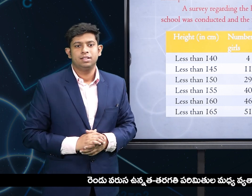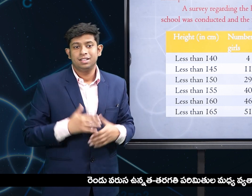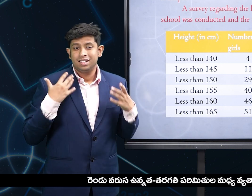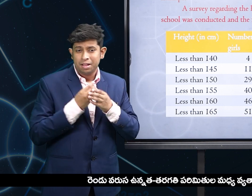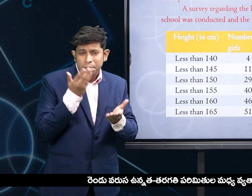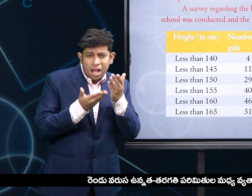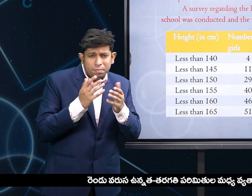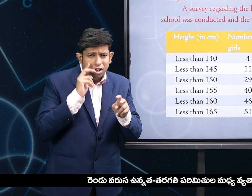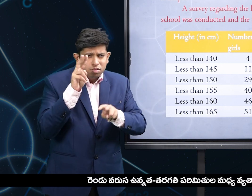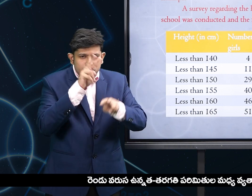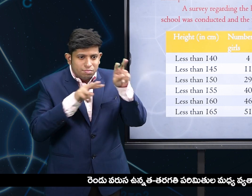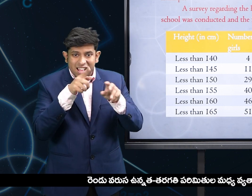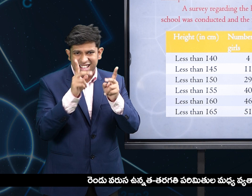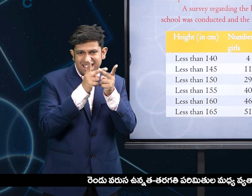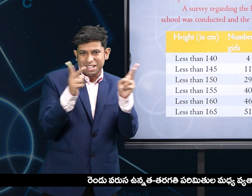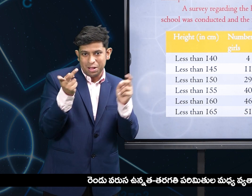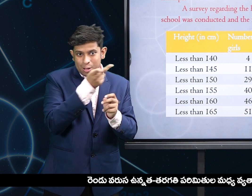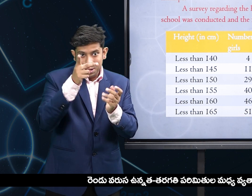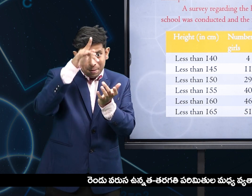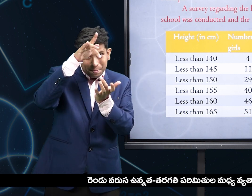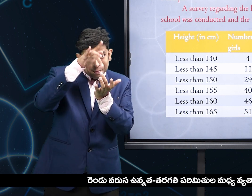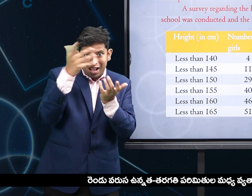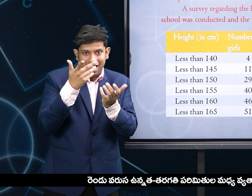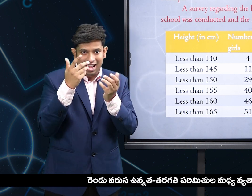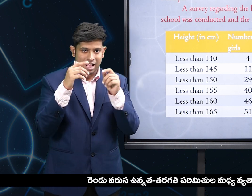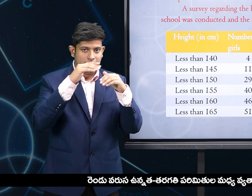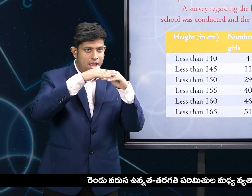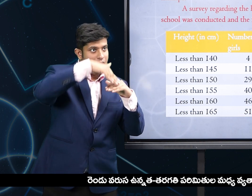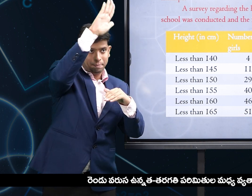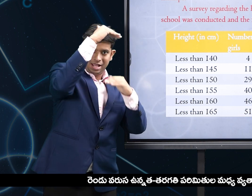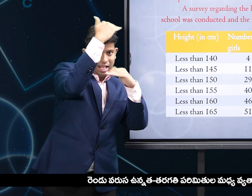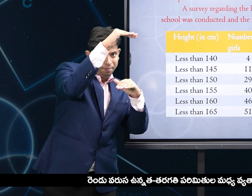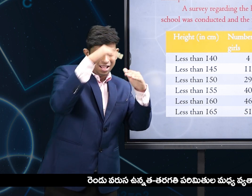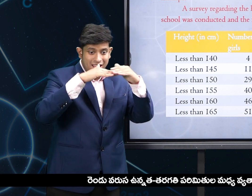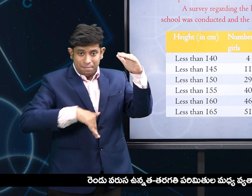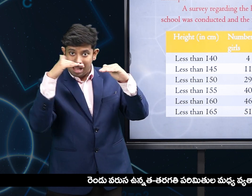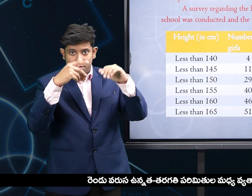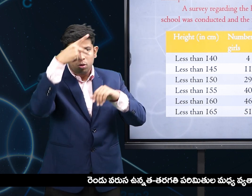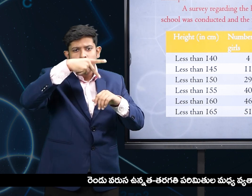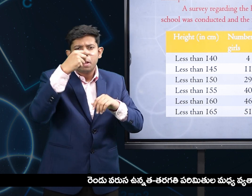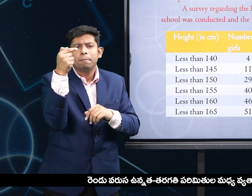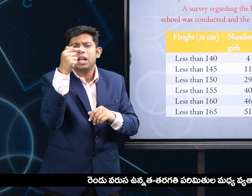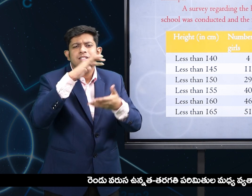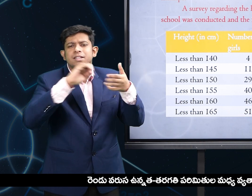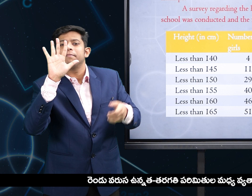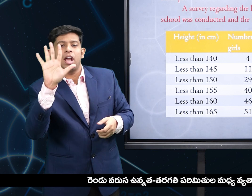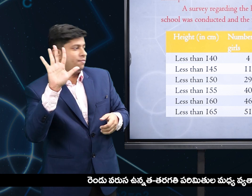రెండు వరుస ఉన్నతి తరగతి పరిమితుల మధ్య వ్యత్యాసం 5 అని మనం గమనించవచ్చు.